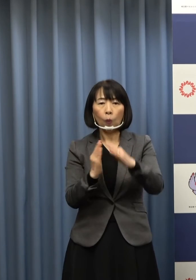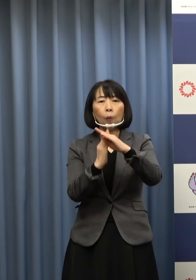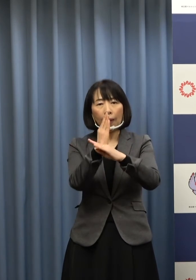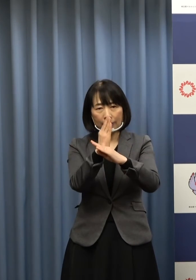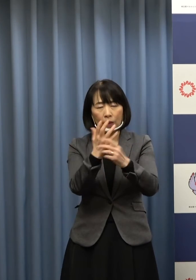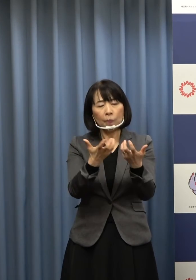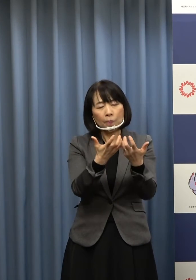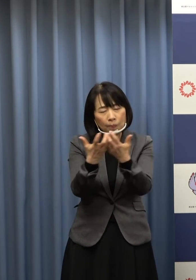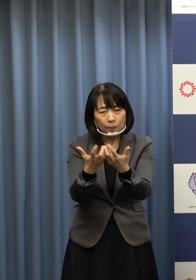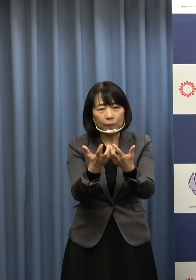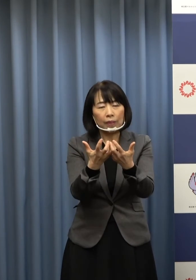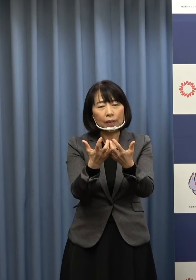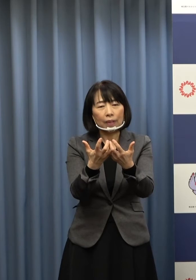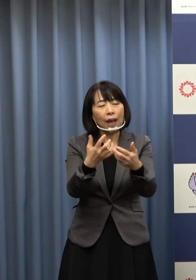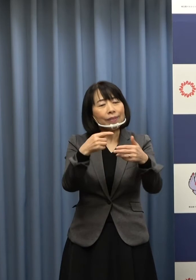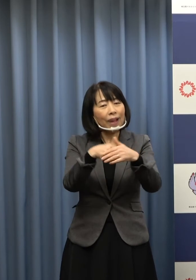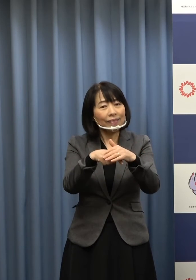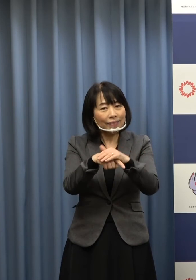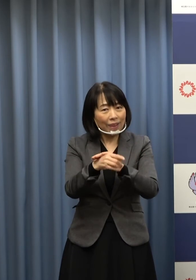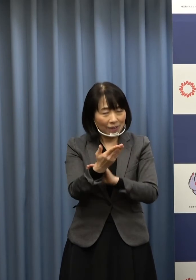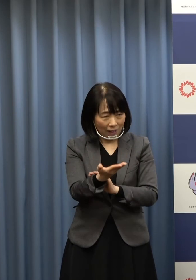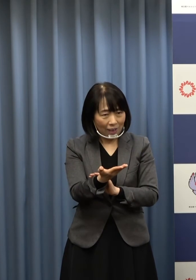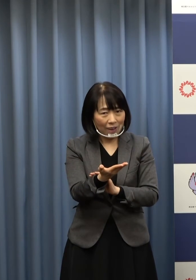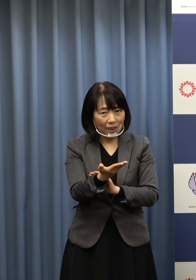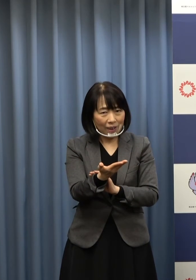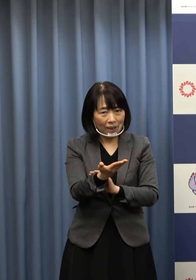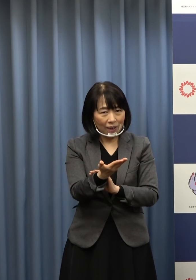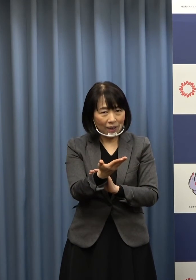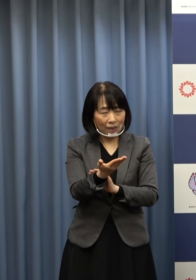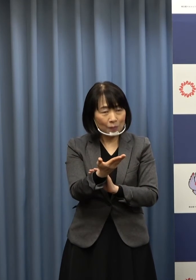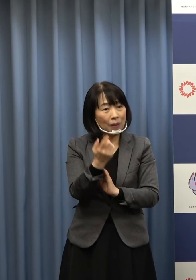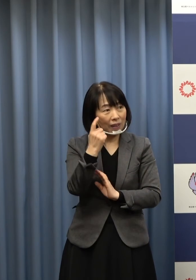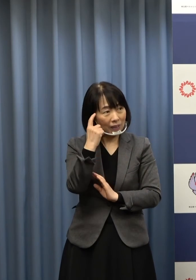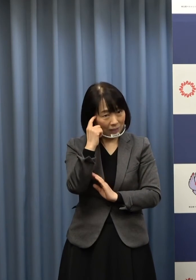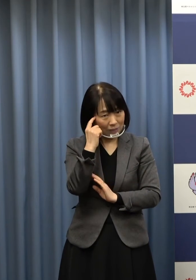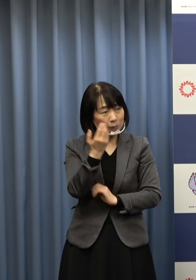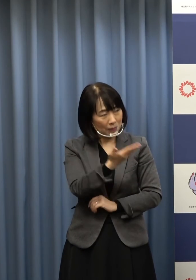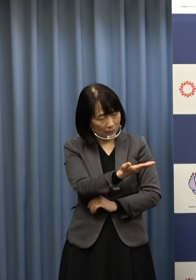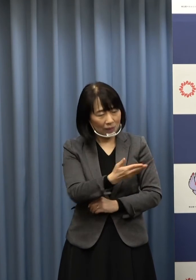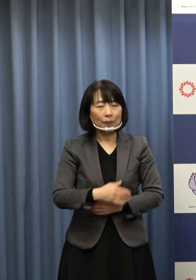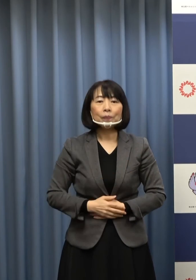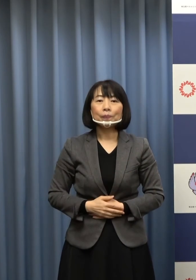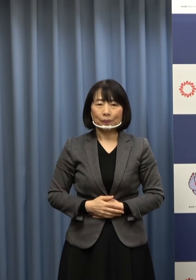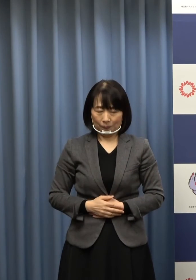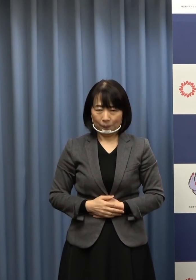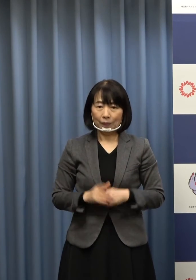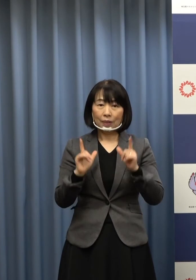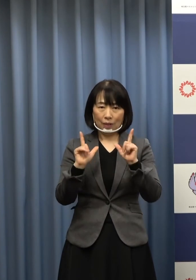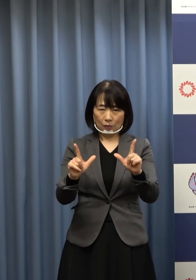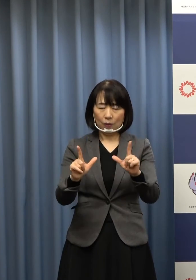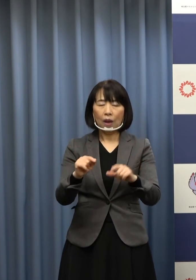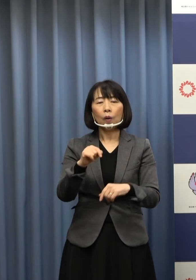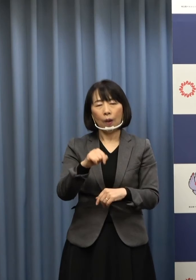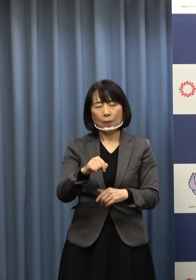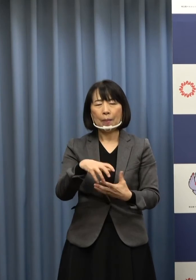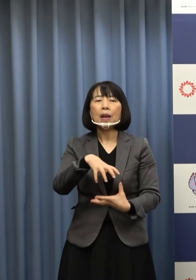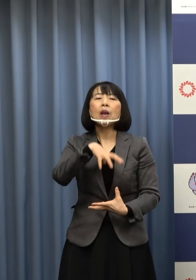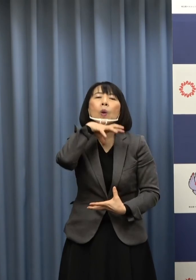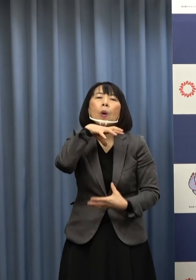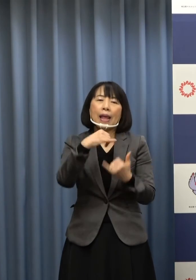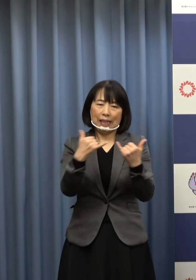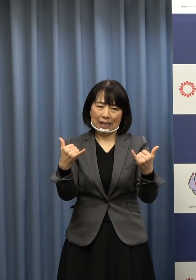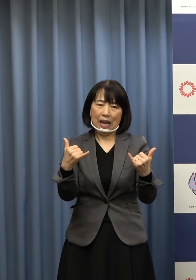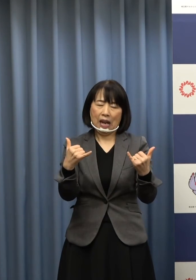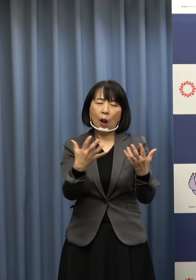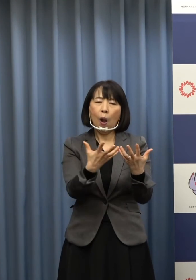ってどういうことなのかなっていうふうに今考え直しているところなんですか。 やはり高齢者が一番大きなところ